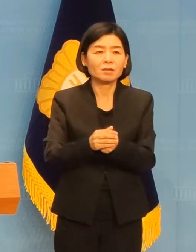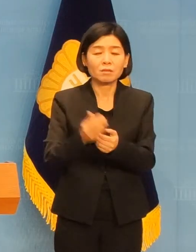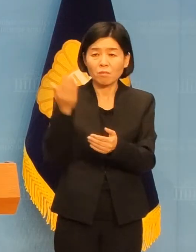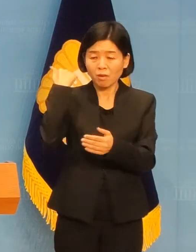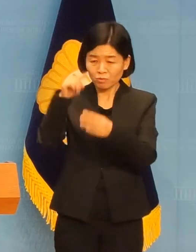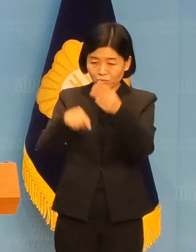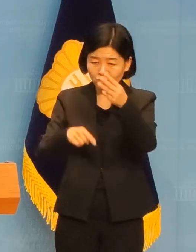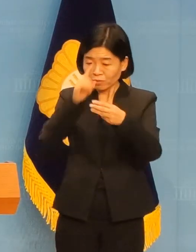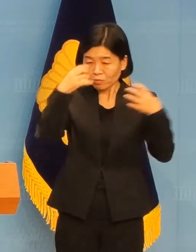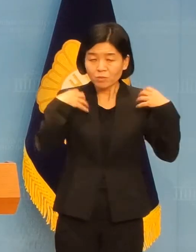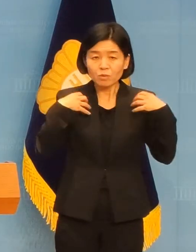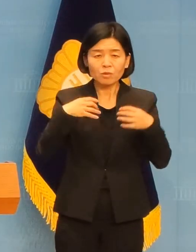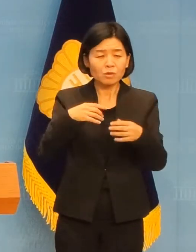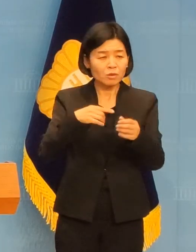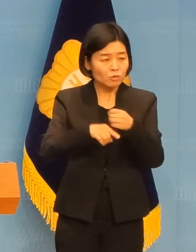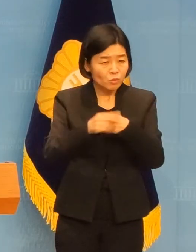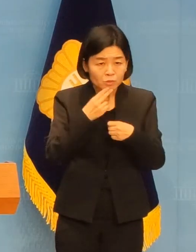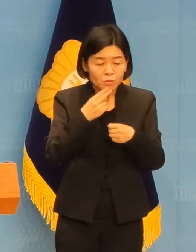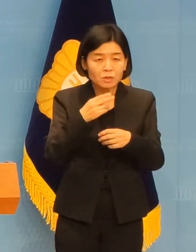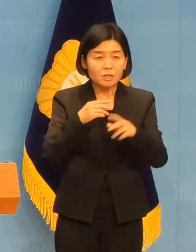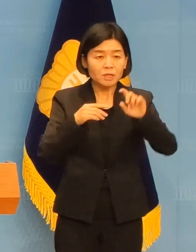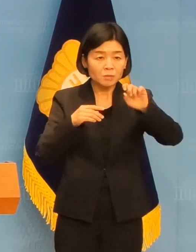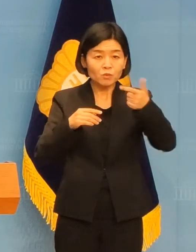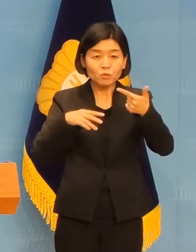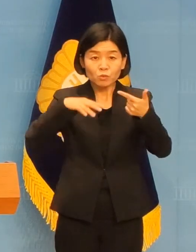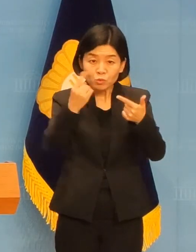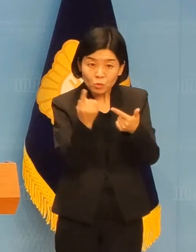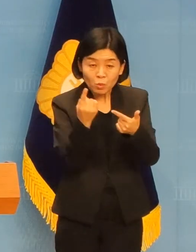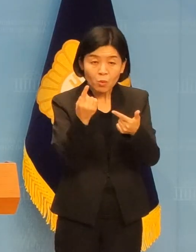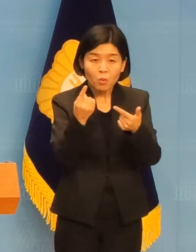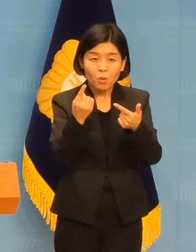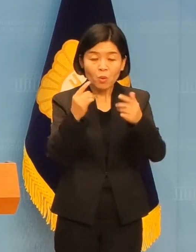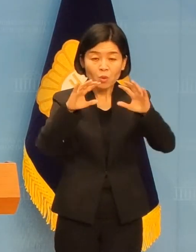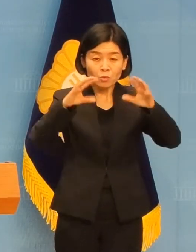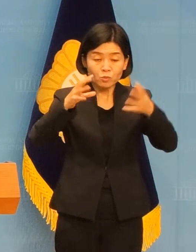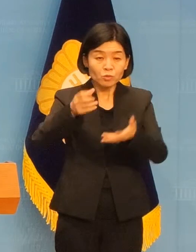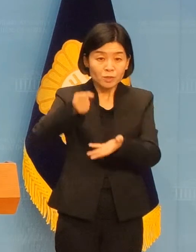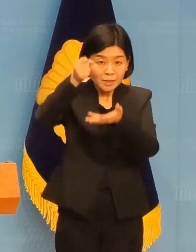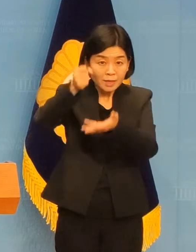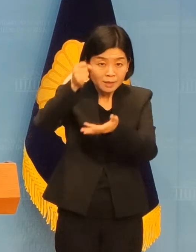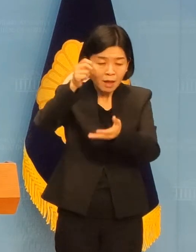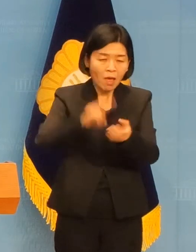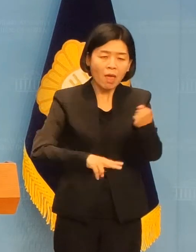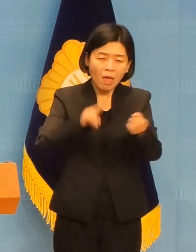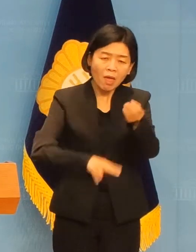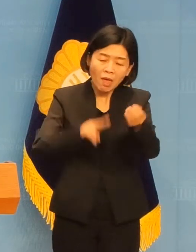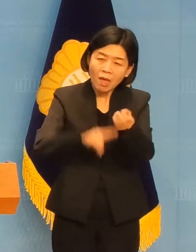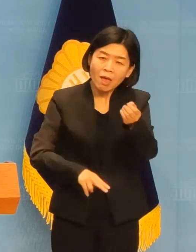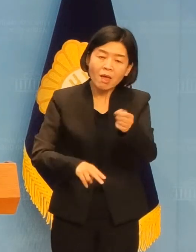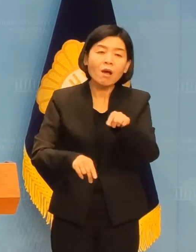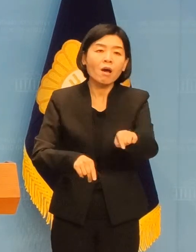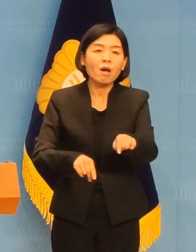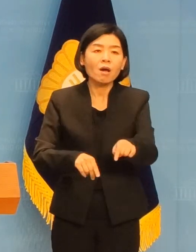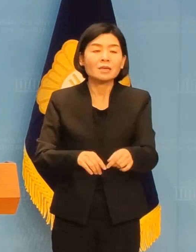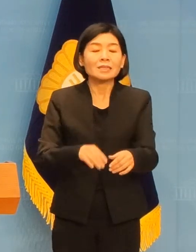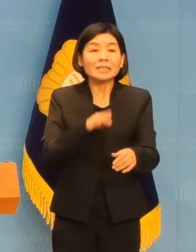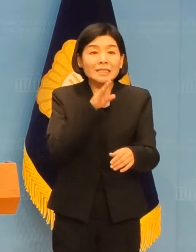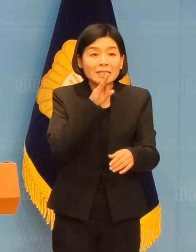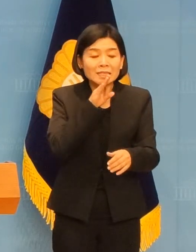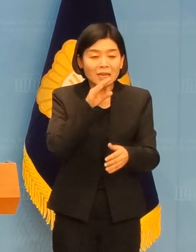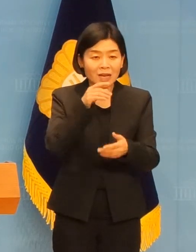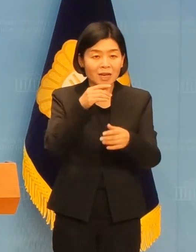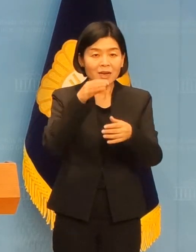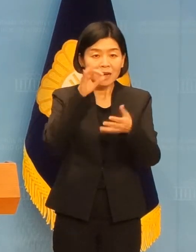사유도 없이 16조 원 규모의 국유재산 매각을 밀어붙였고 그 과정에서 감정가 이하